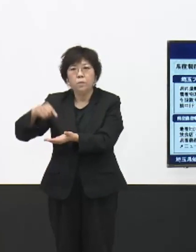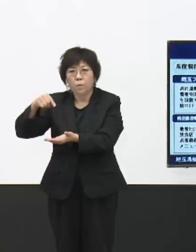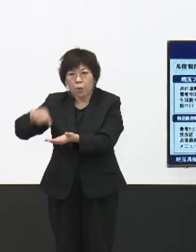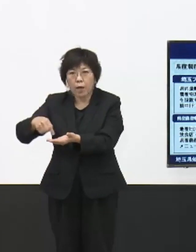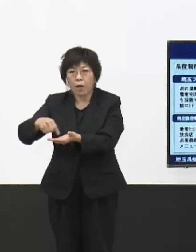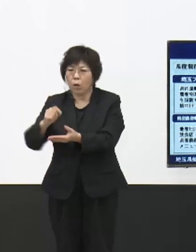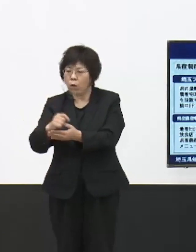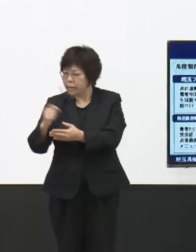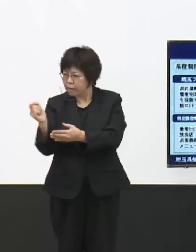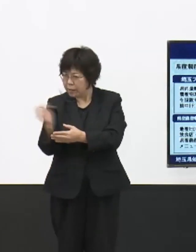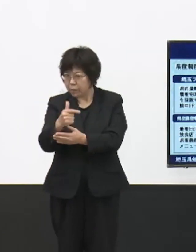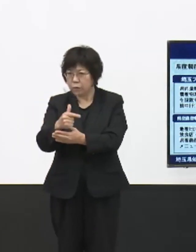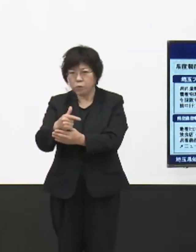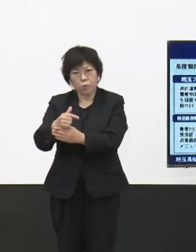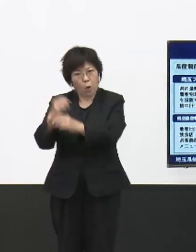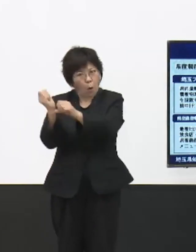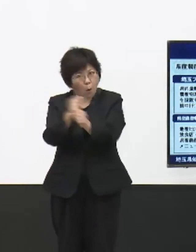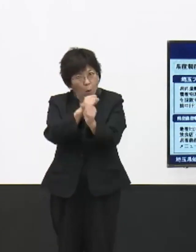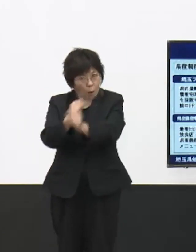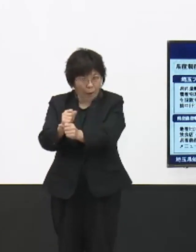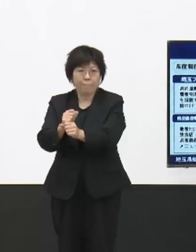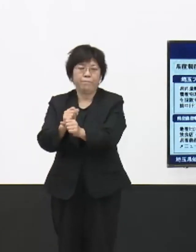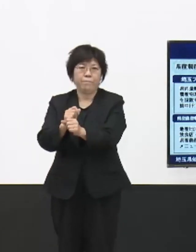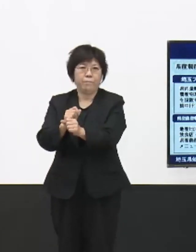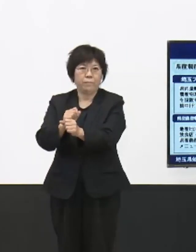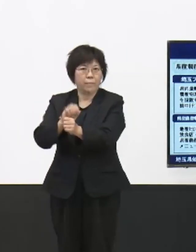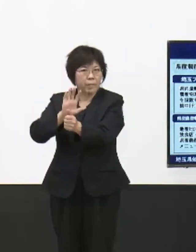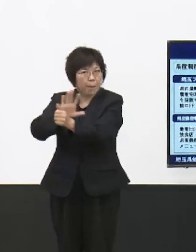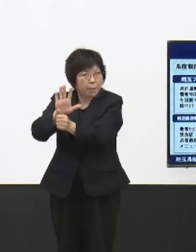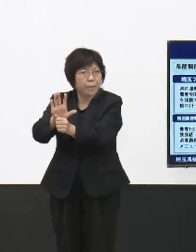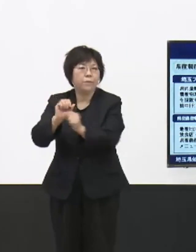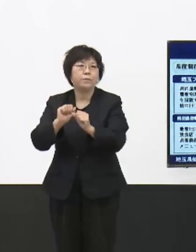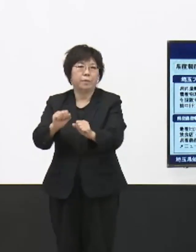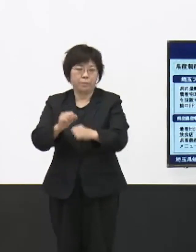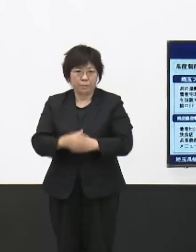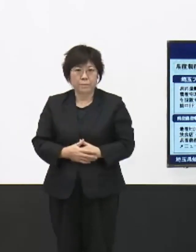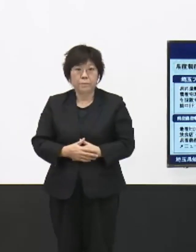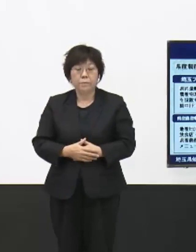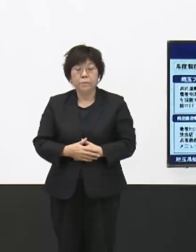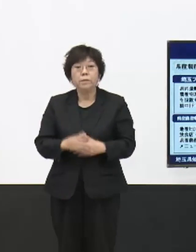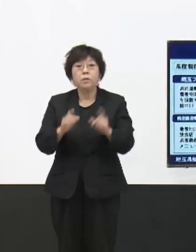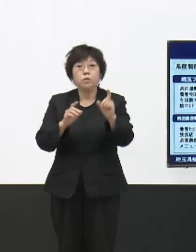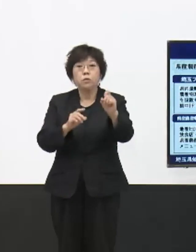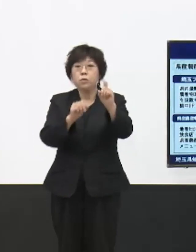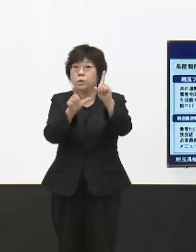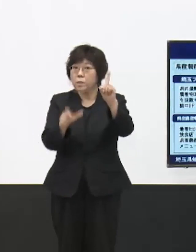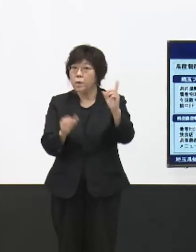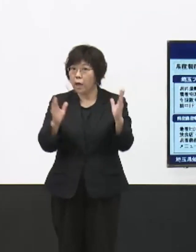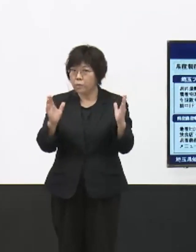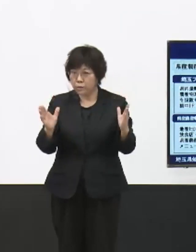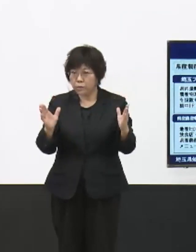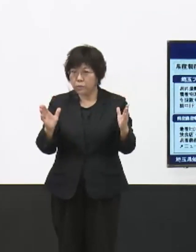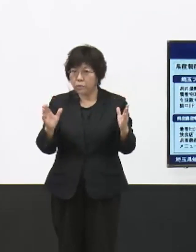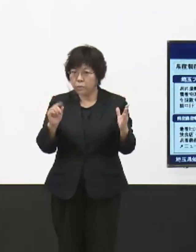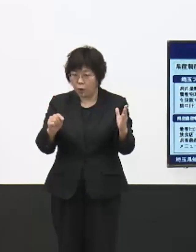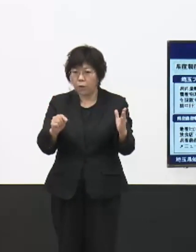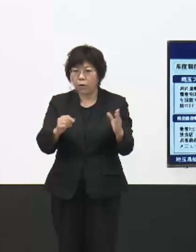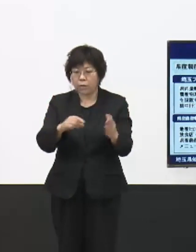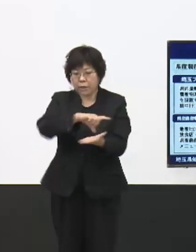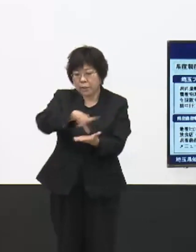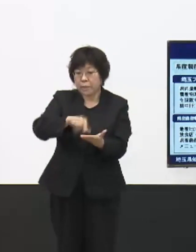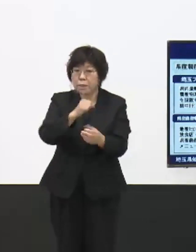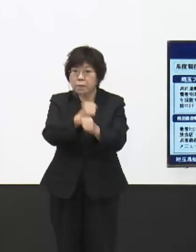ペーンをご案内いたします。11月の先ほど申し上げた地産地消月間と連動